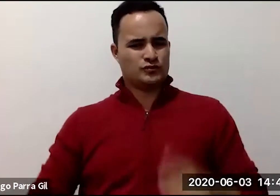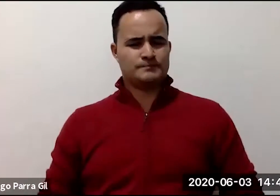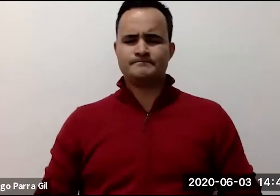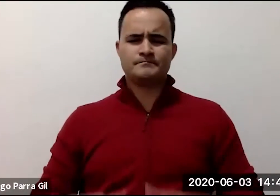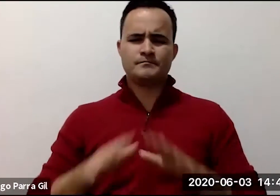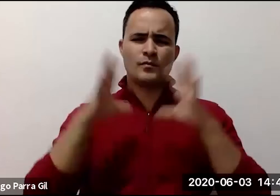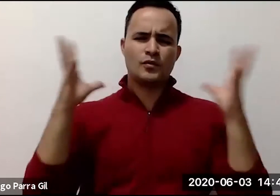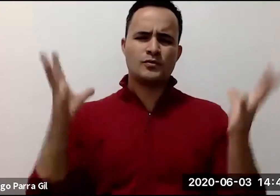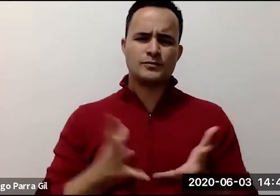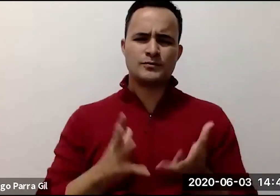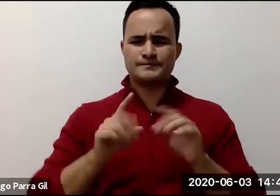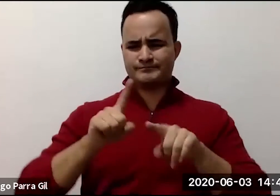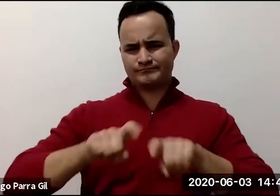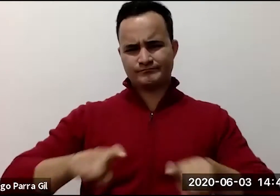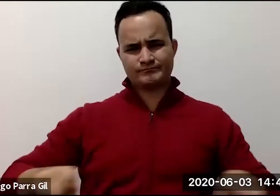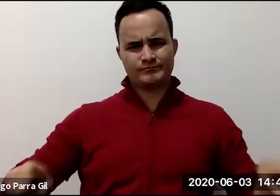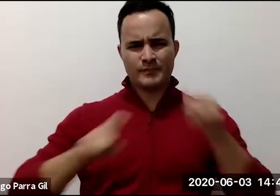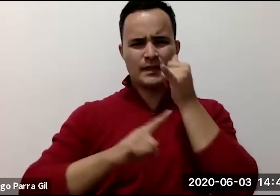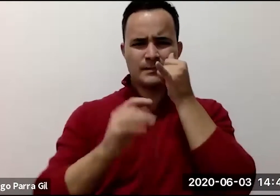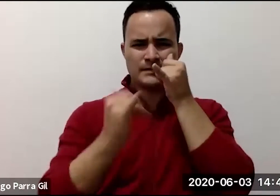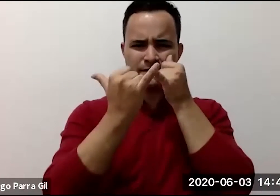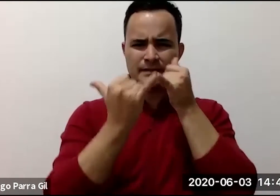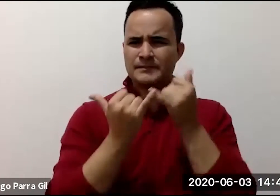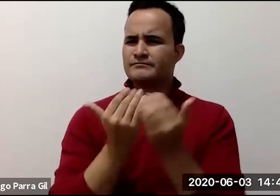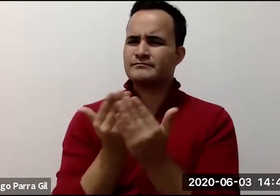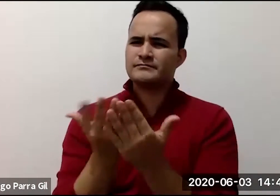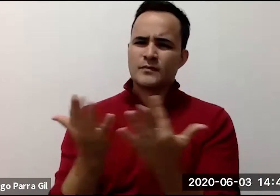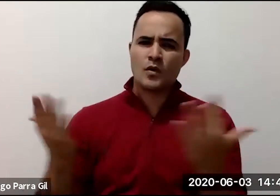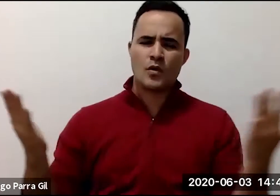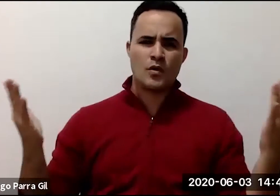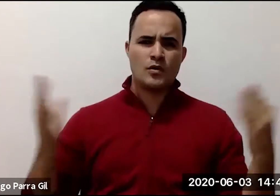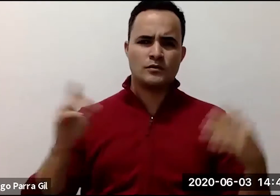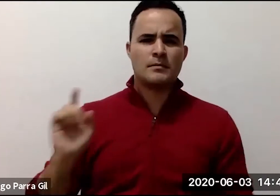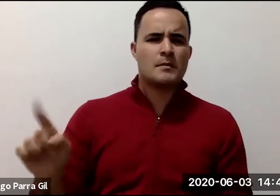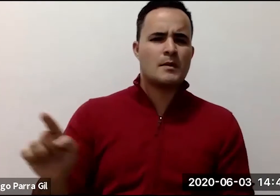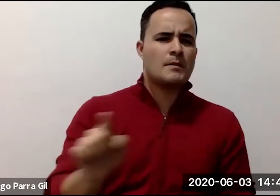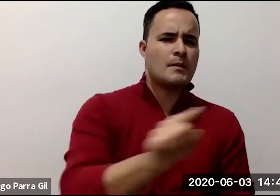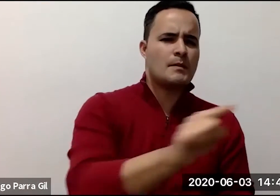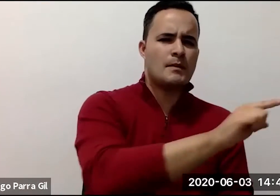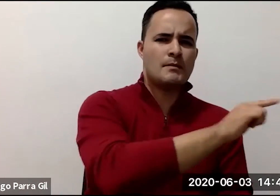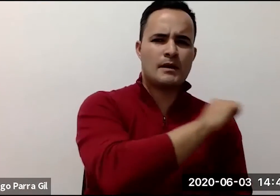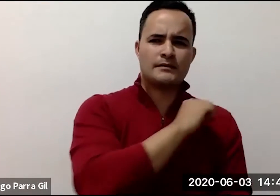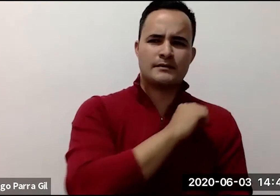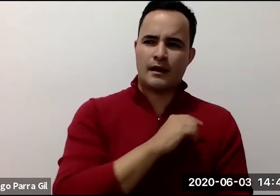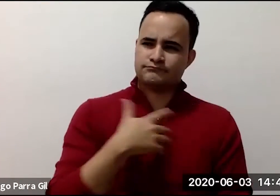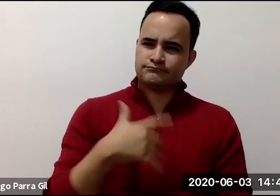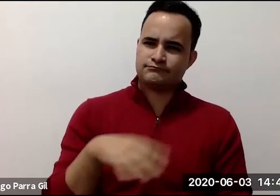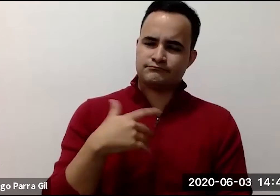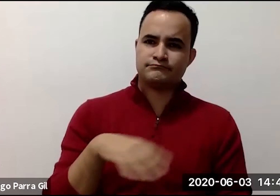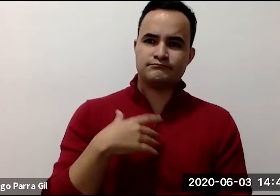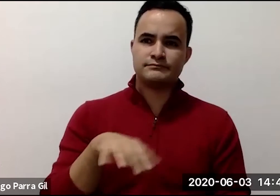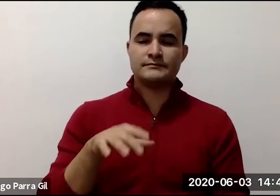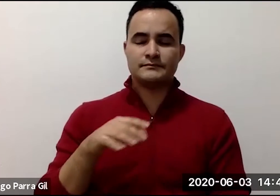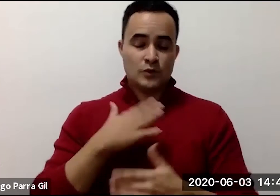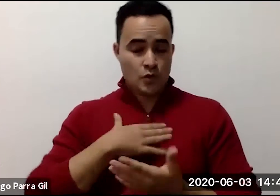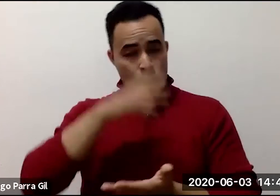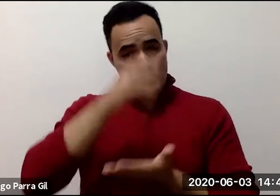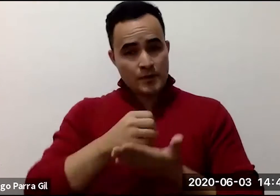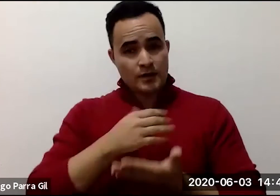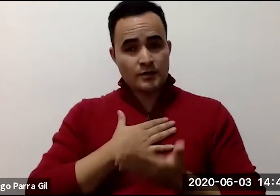por tanto, creería yo, y nos invitaría a pensar, está favoreciendo que